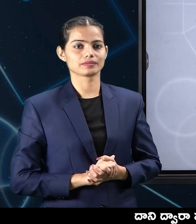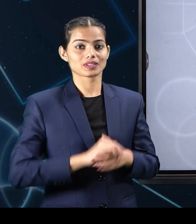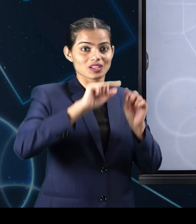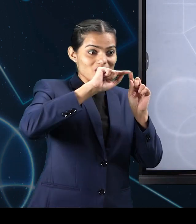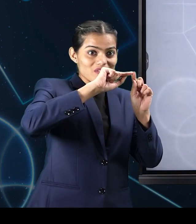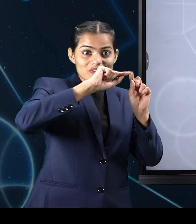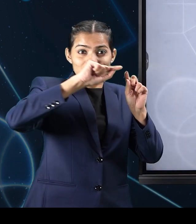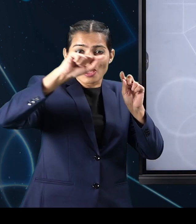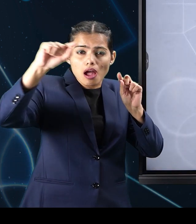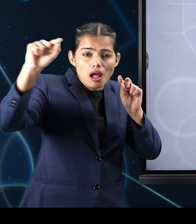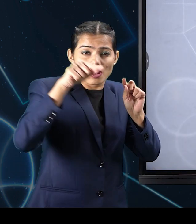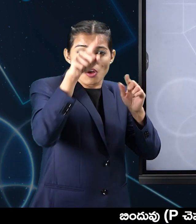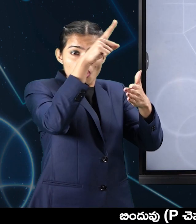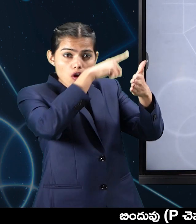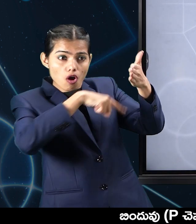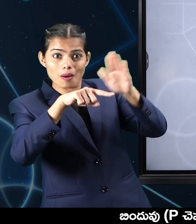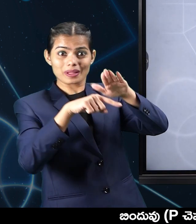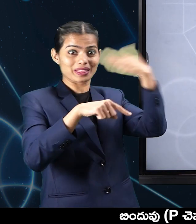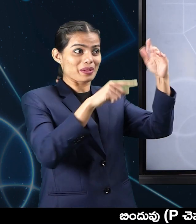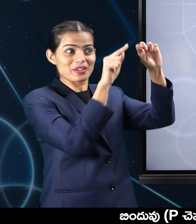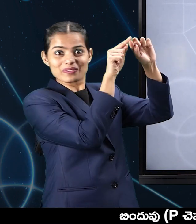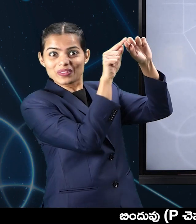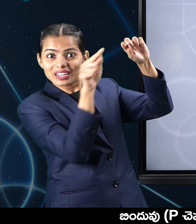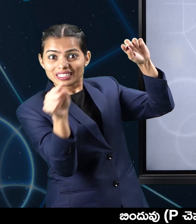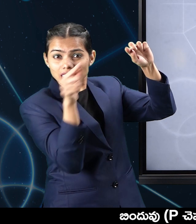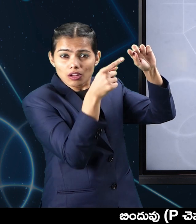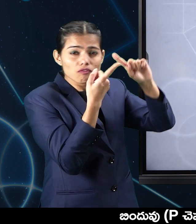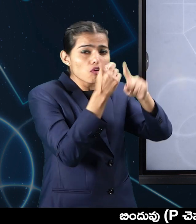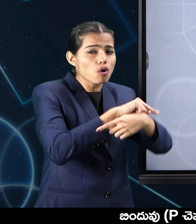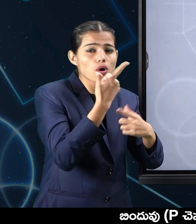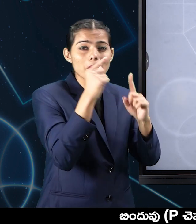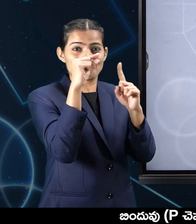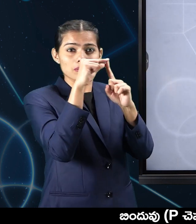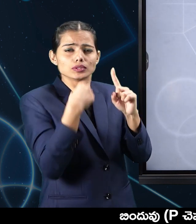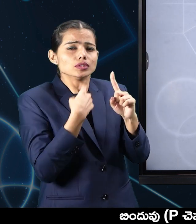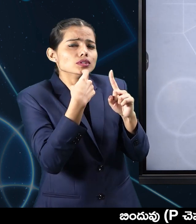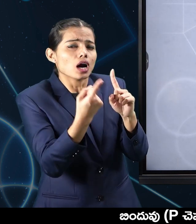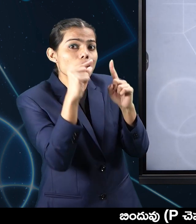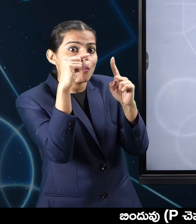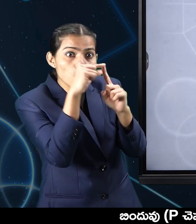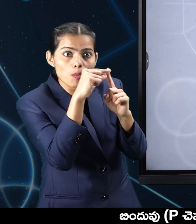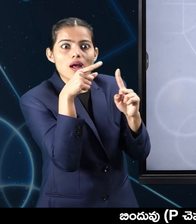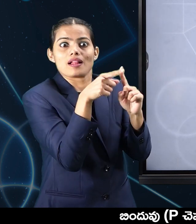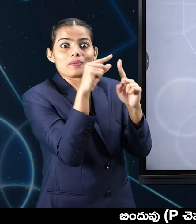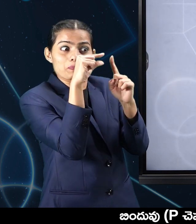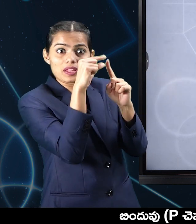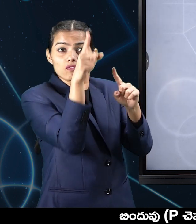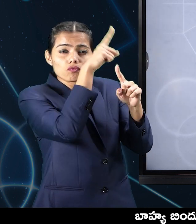ఒక టాంజెంట్ పొడవు బిందువు P చెప్పండి నుండి వృత్తం వరకు టాంజెంట్ యొక్క పొడవు